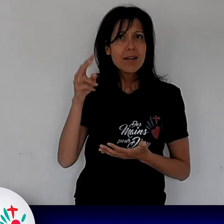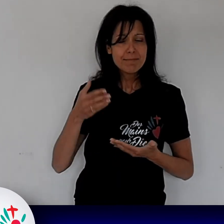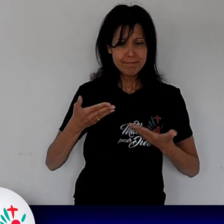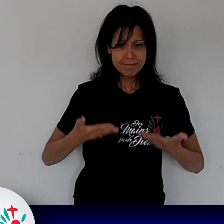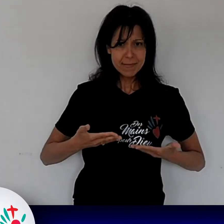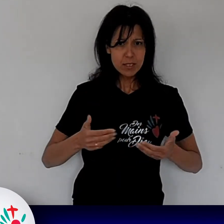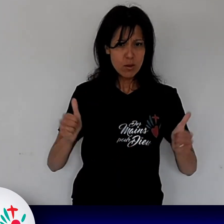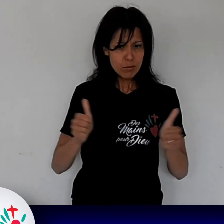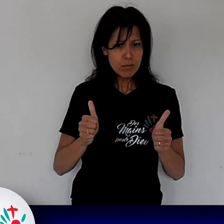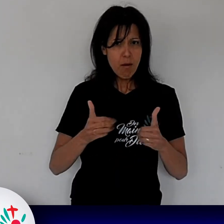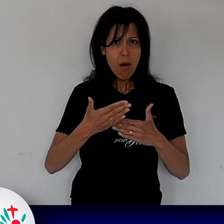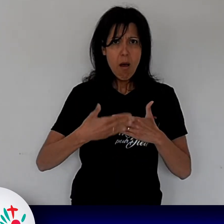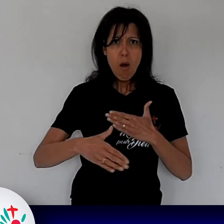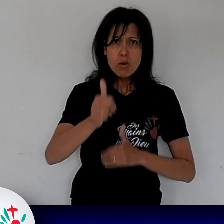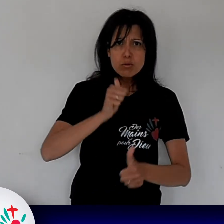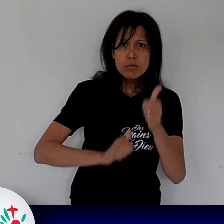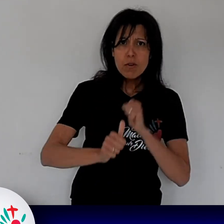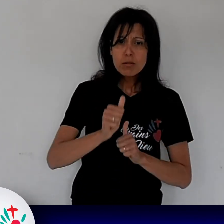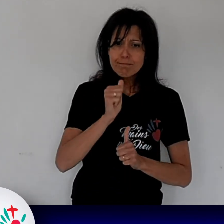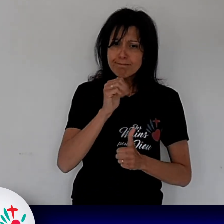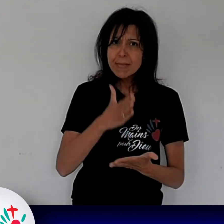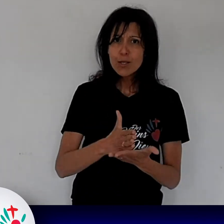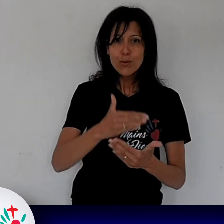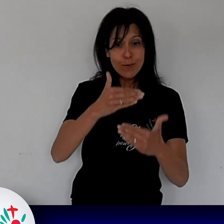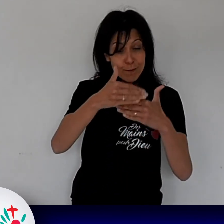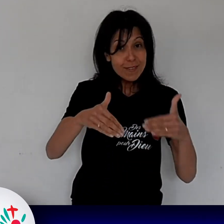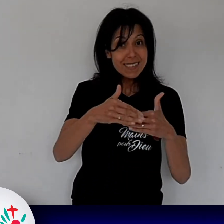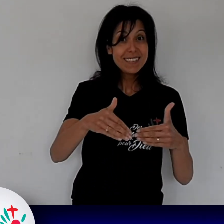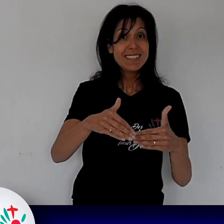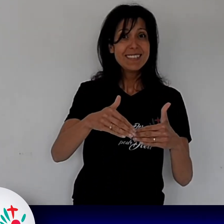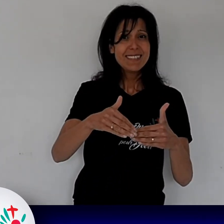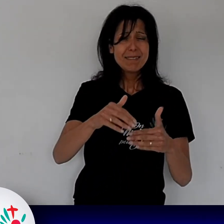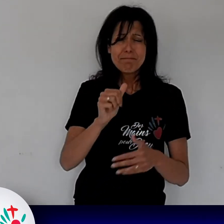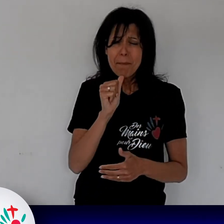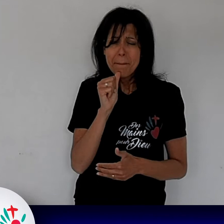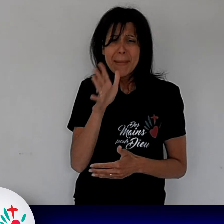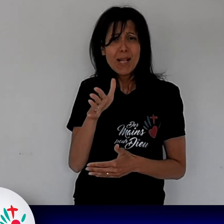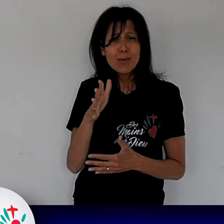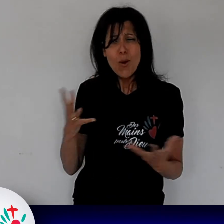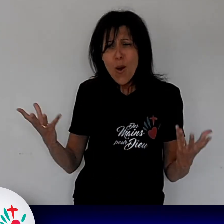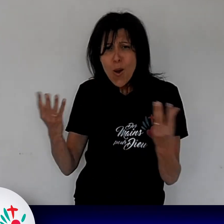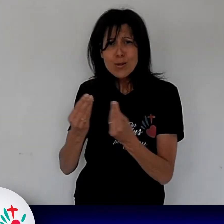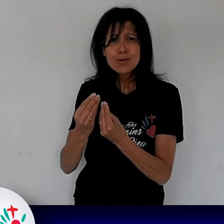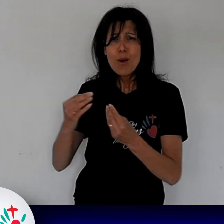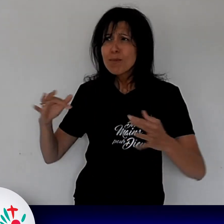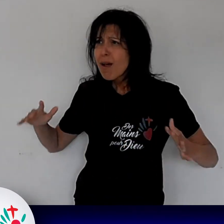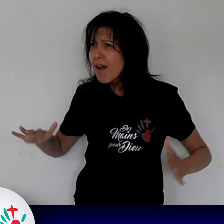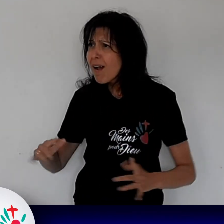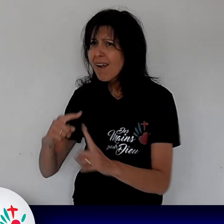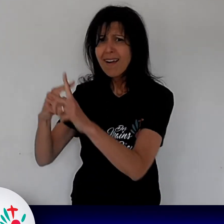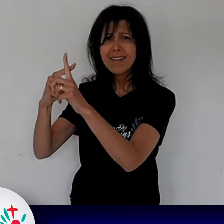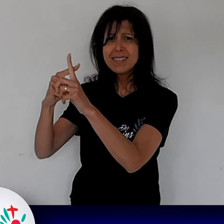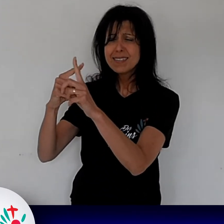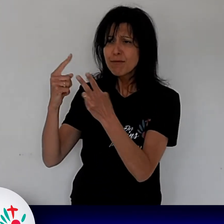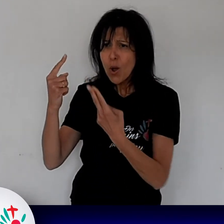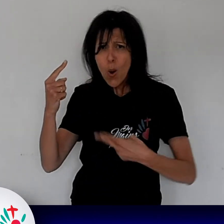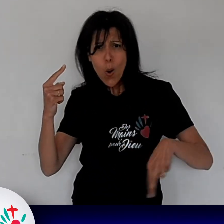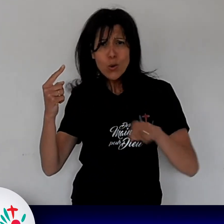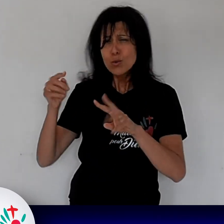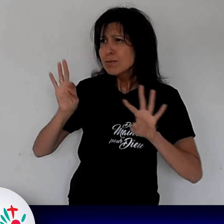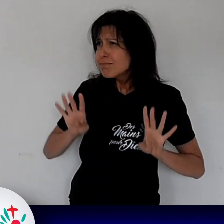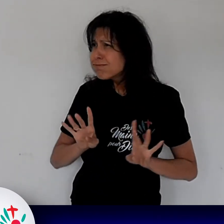fin? Et que bientôt nous nous retrouverons dans la maison de l'Éternel pour louer et glorifier le nom du Seigneur, et